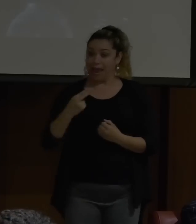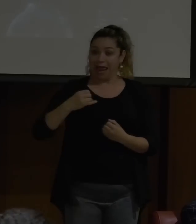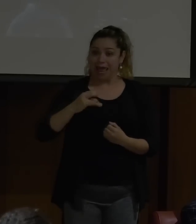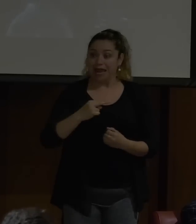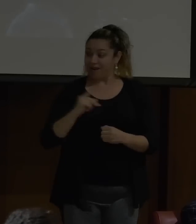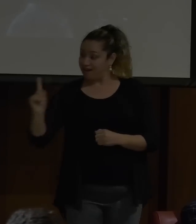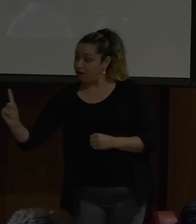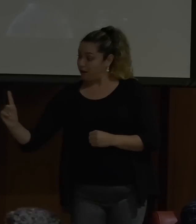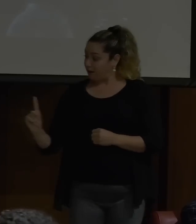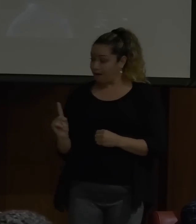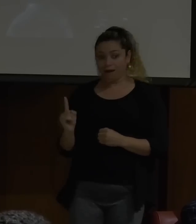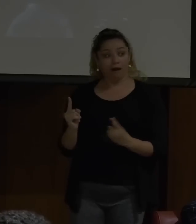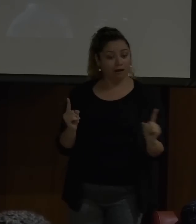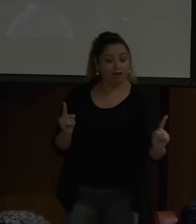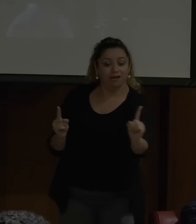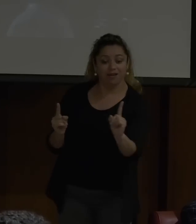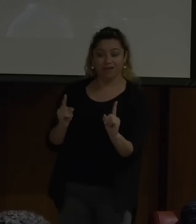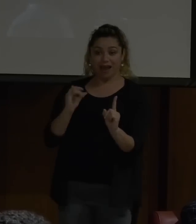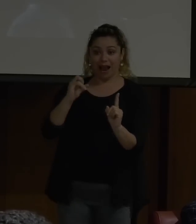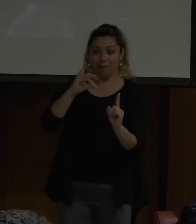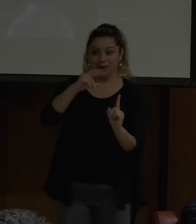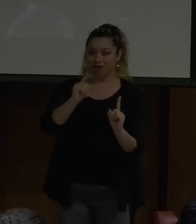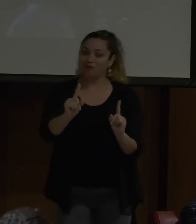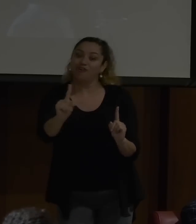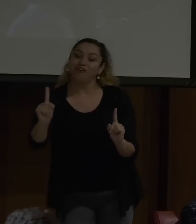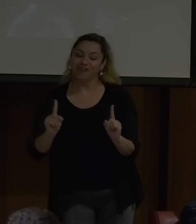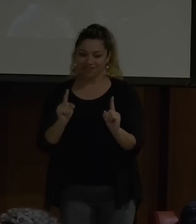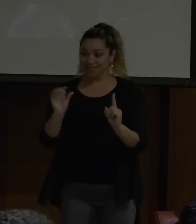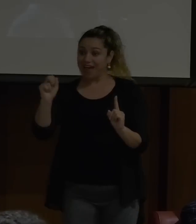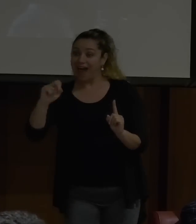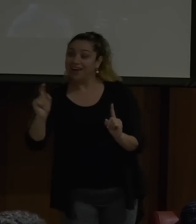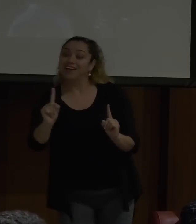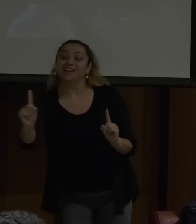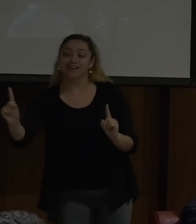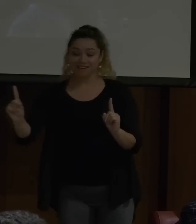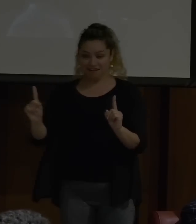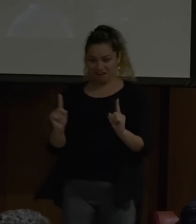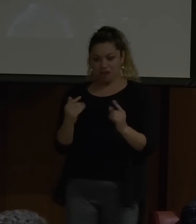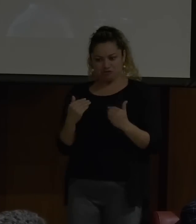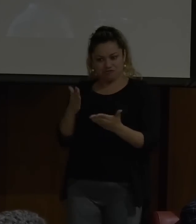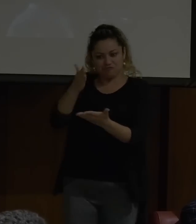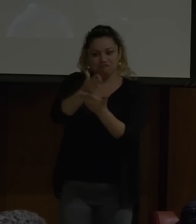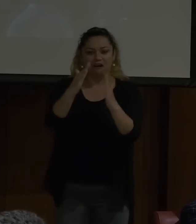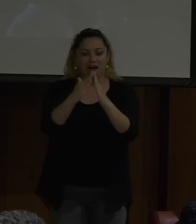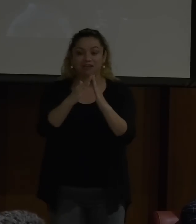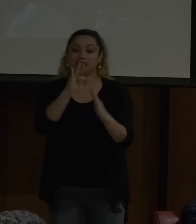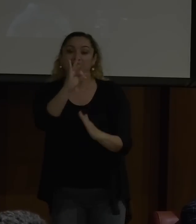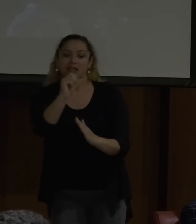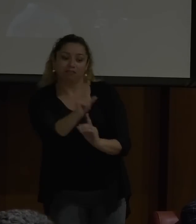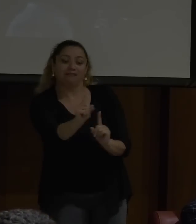Vive Camilo Gutiérrez y Ángel González también. De paso llegué donde te otiste cuando